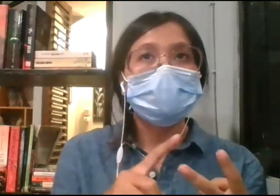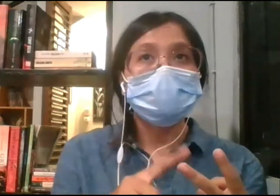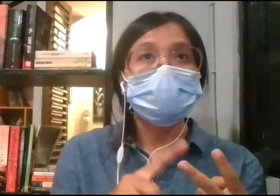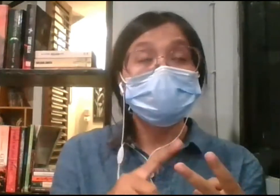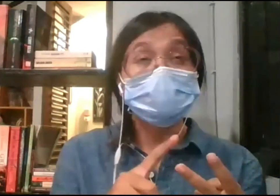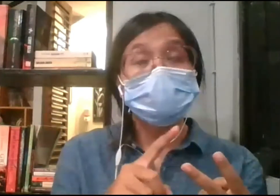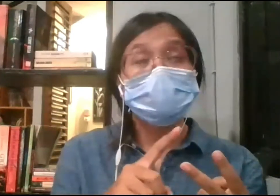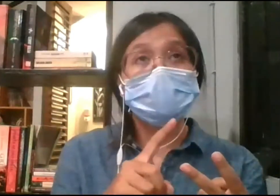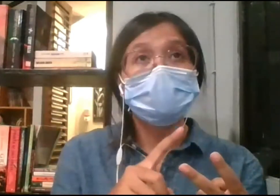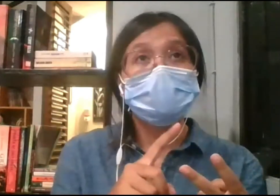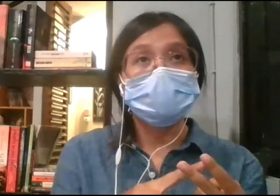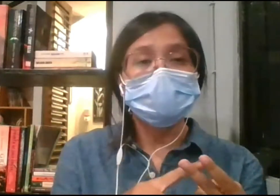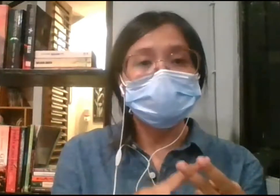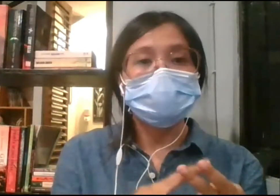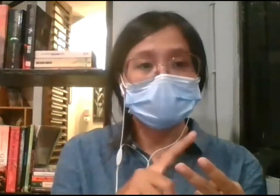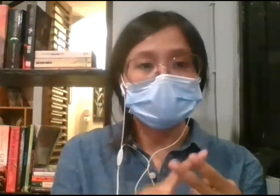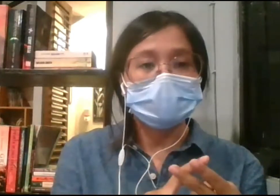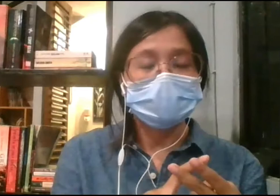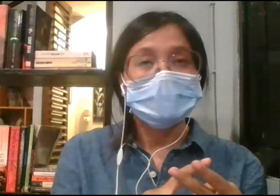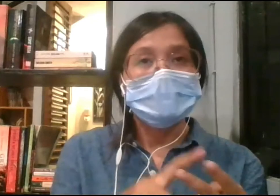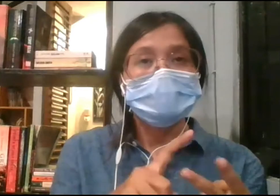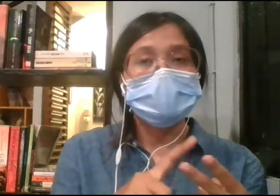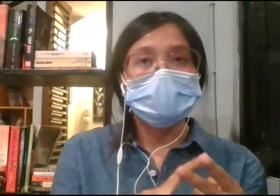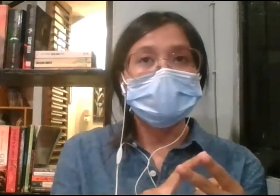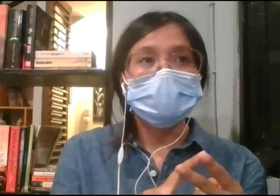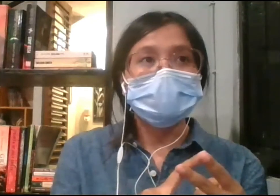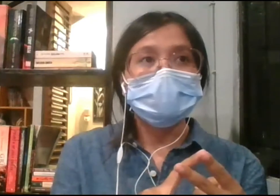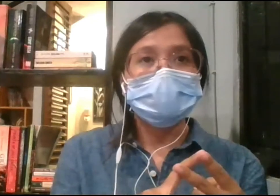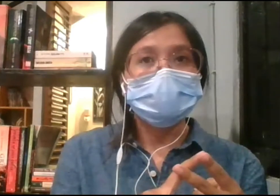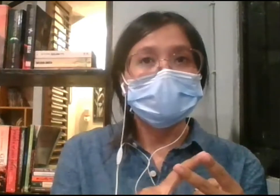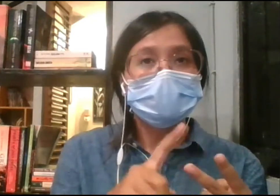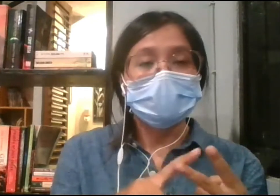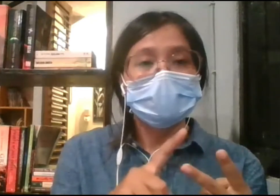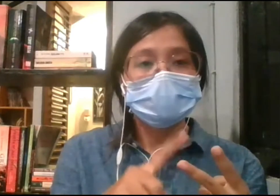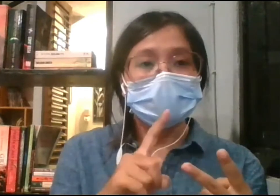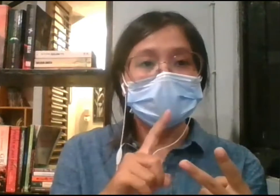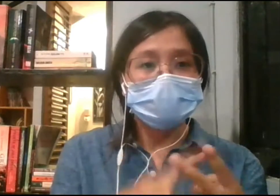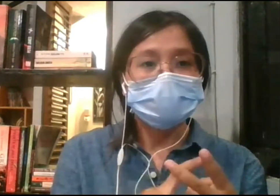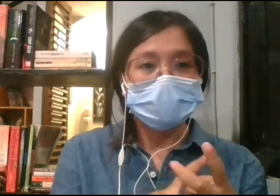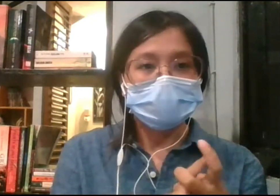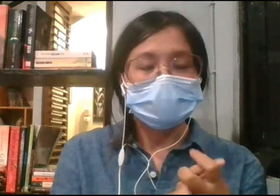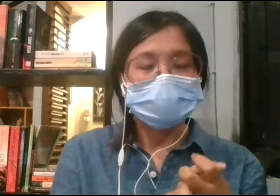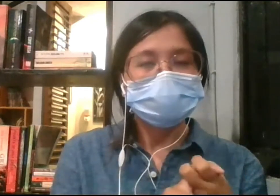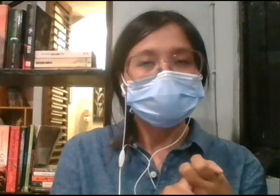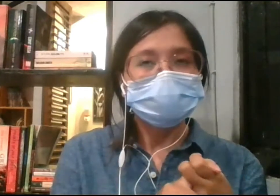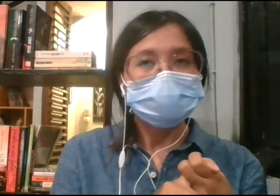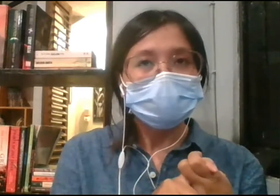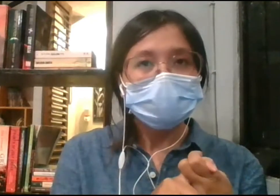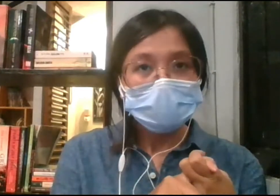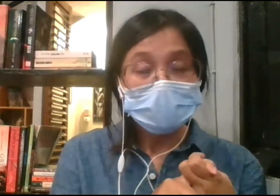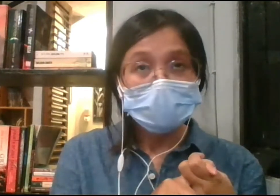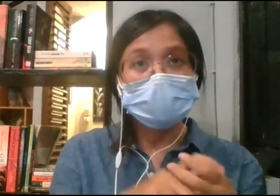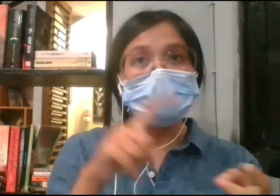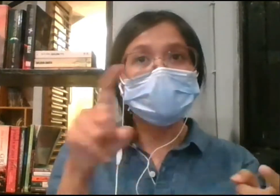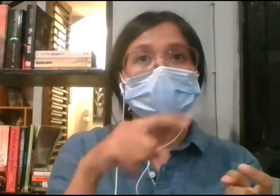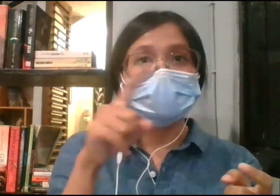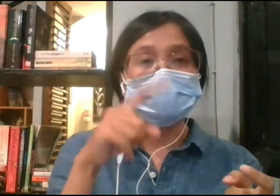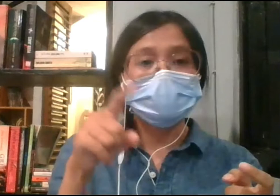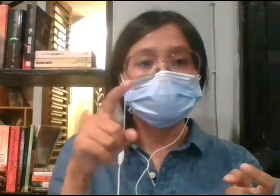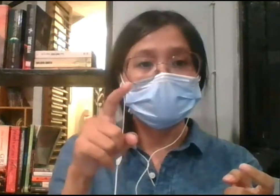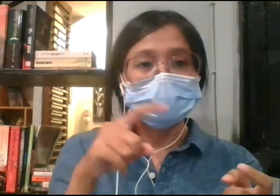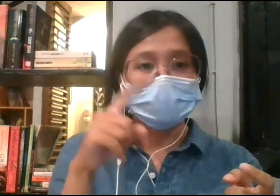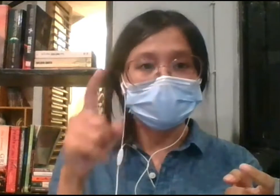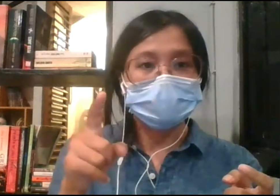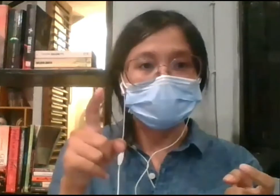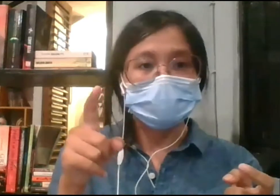selalu angle kita itu selalu terjawab. Biasanya kita punya angle alternatif gitu ya. Karena kan angle itu